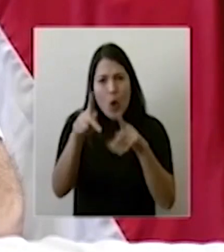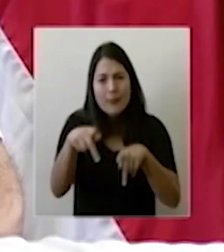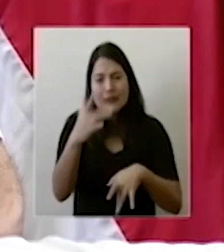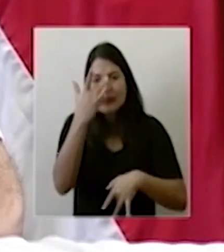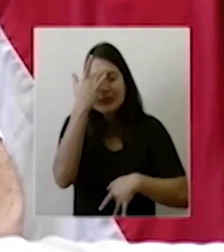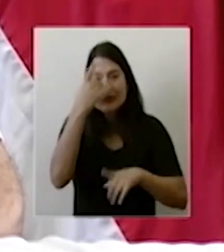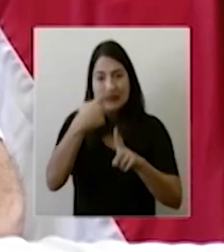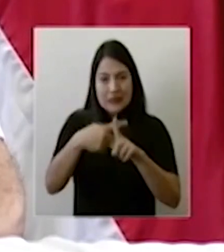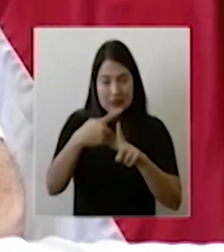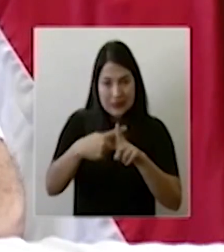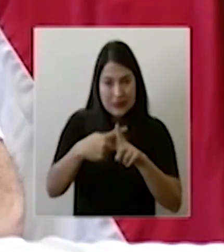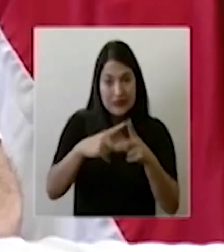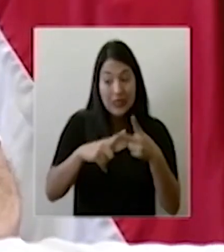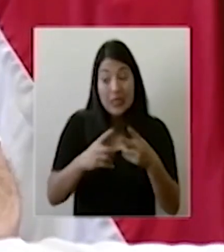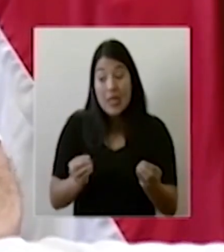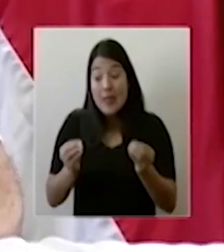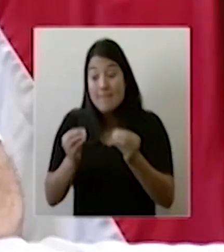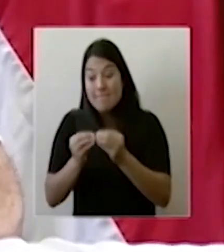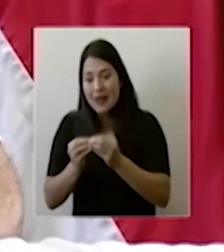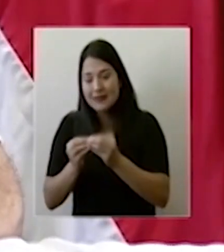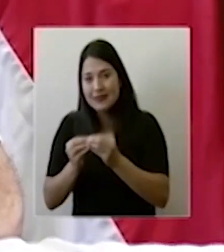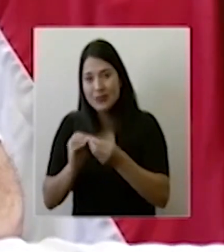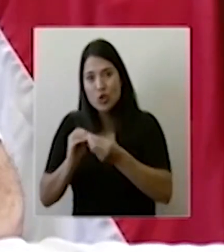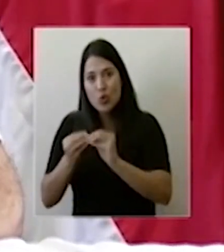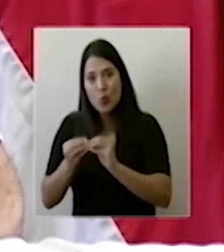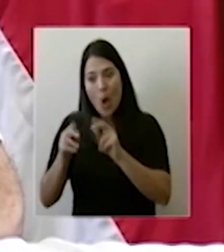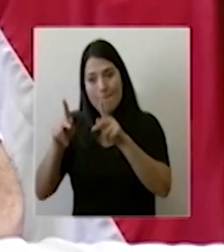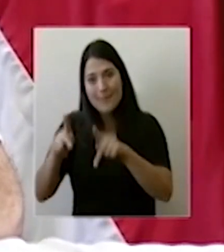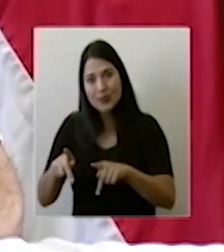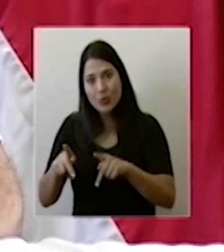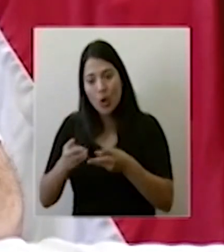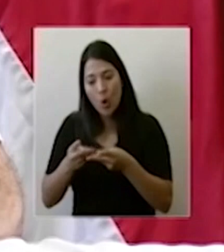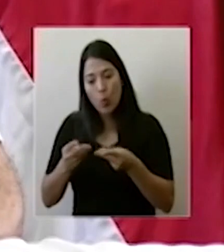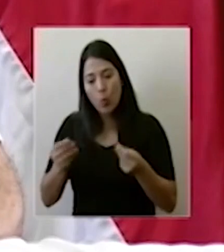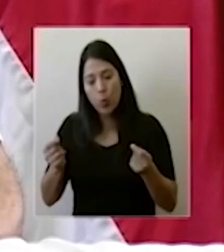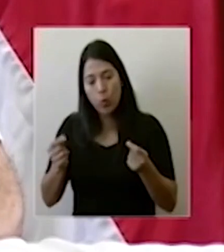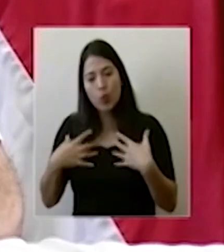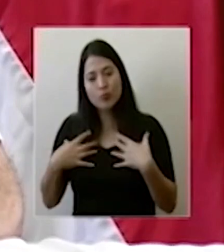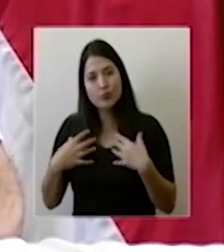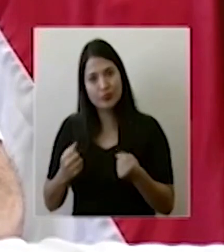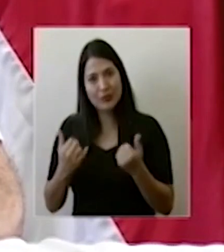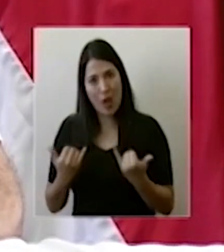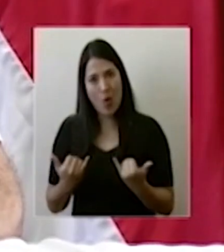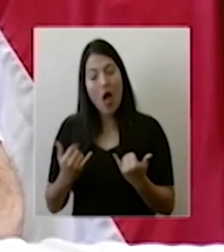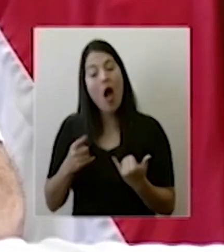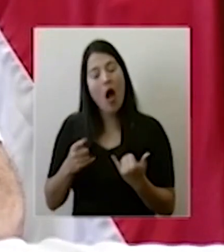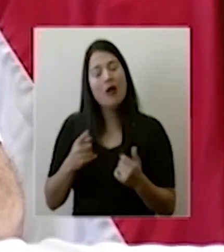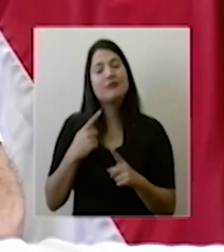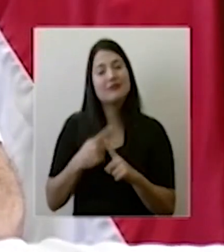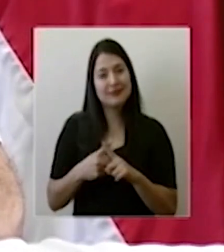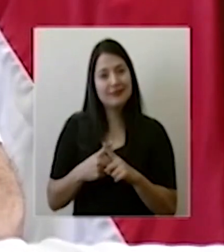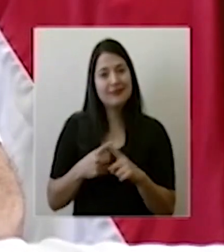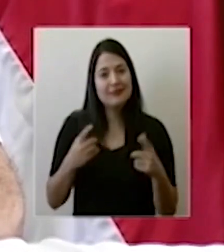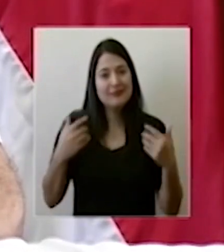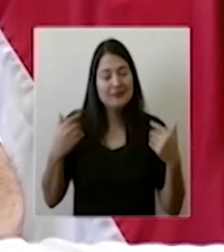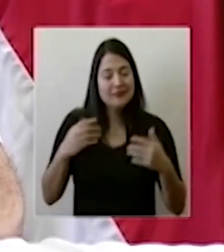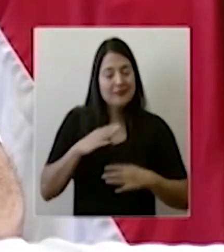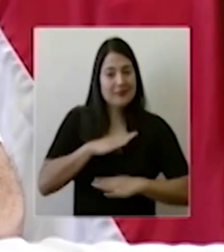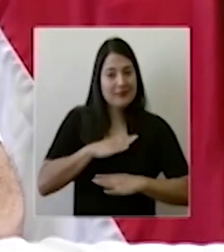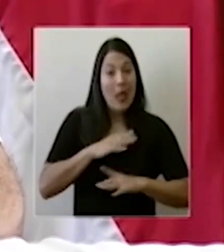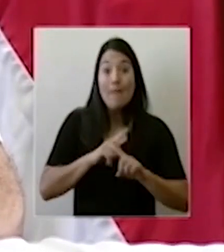casos recuperados que casos nuevos es algo que alienta, pero no debemos de bajar